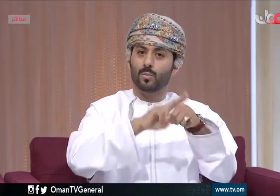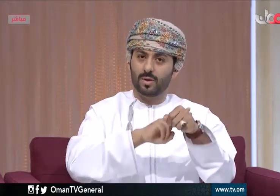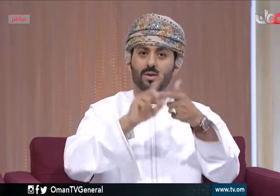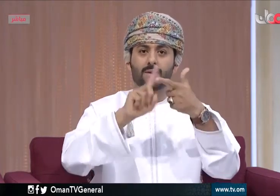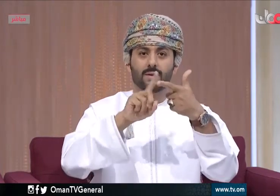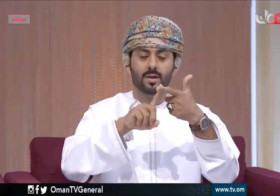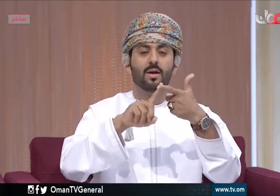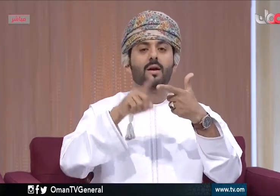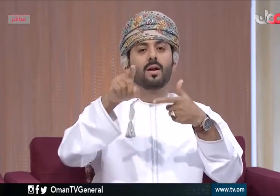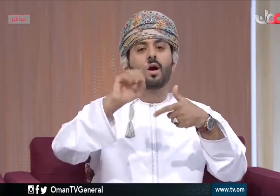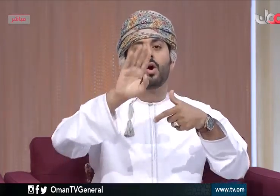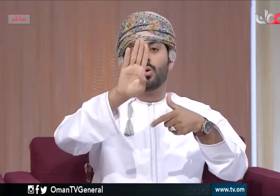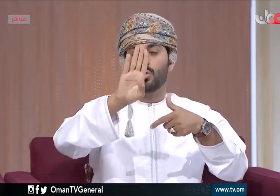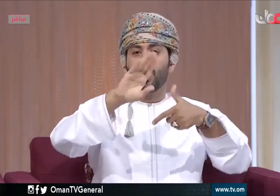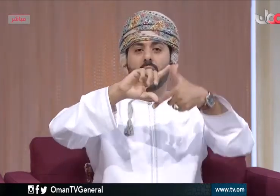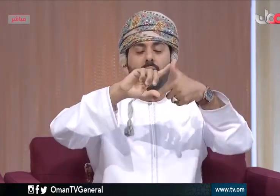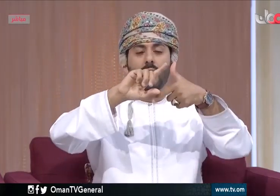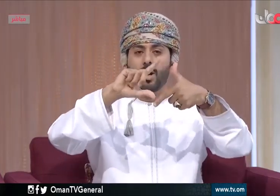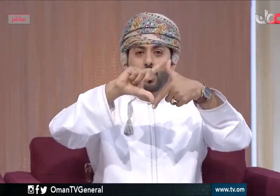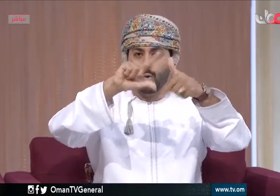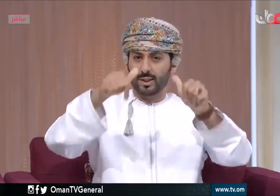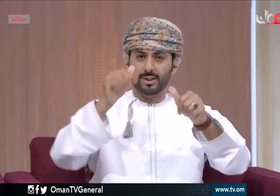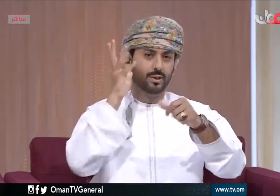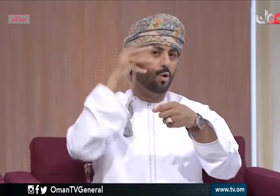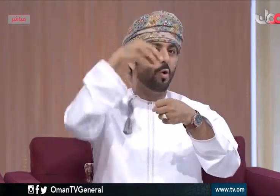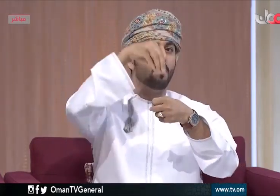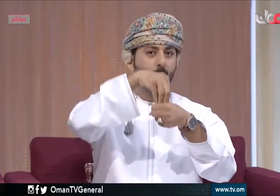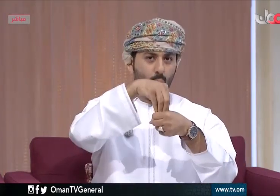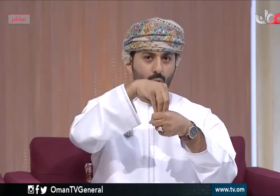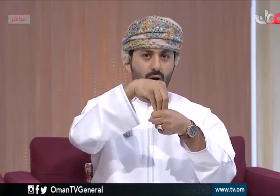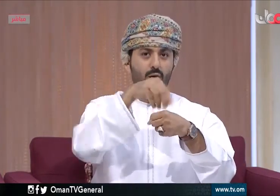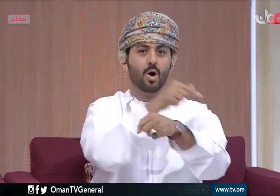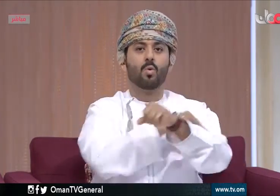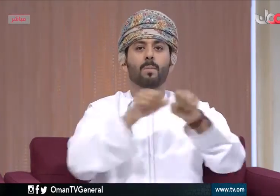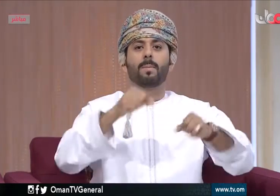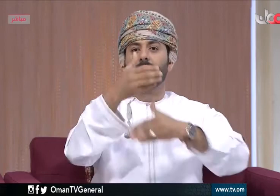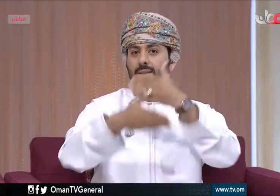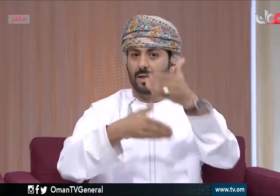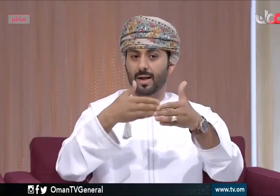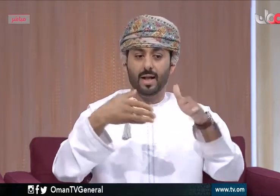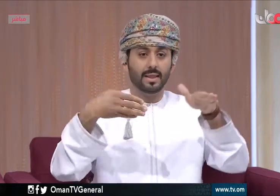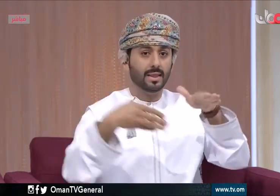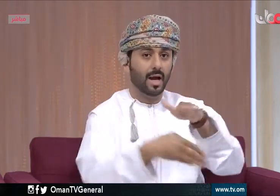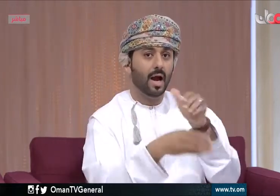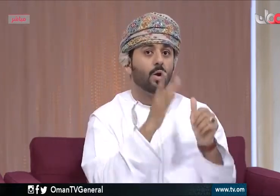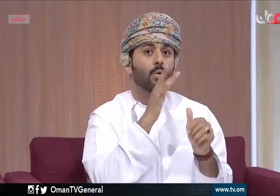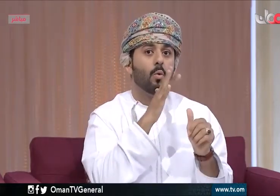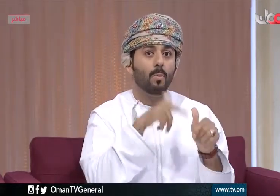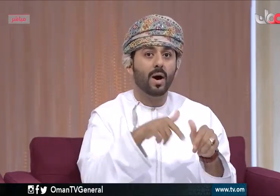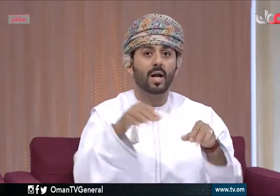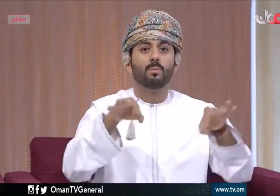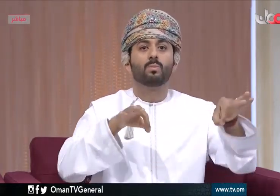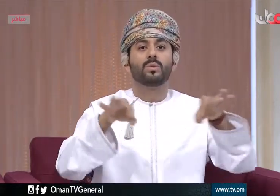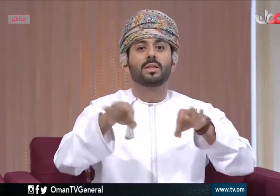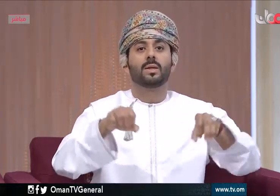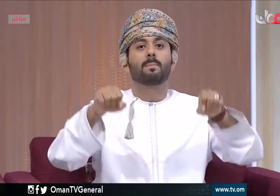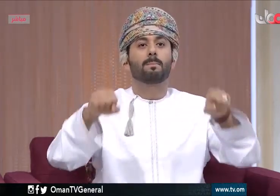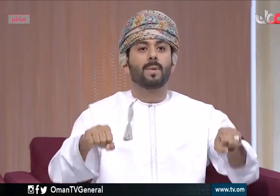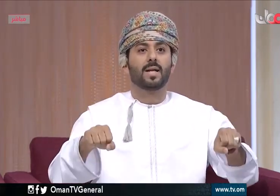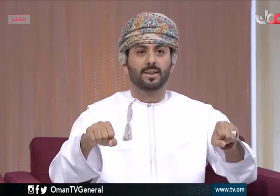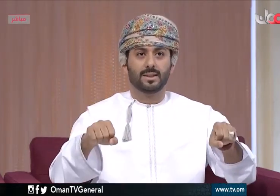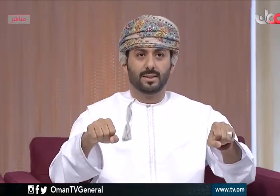الجمعية العمانية للإعاقة السمعية، وأيضا طبعا هي عضو في مجلس إدارة